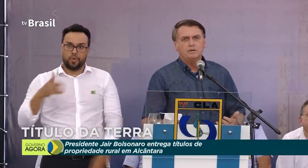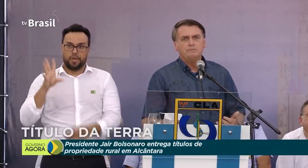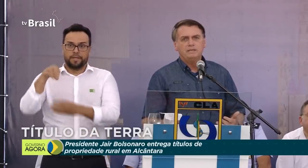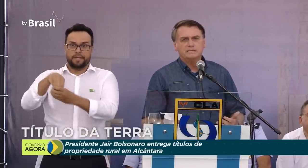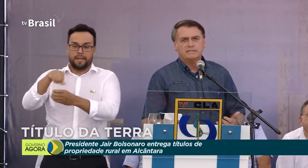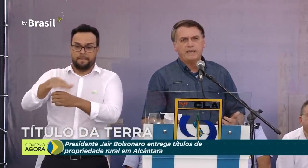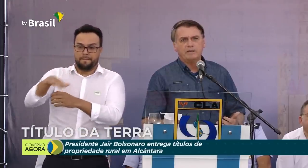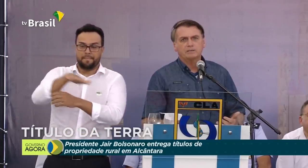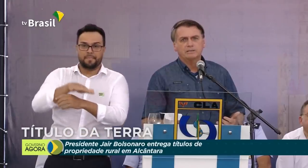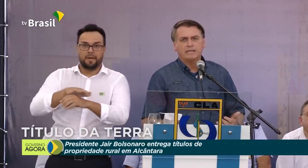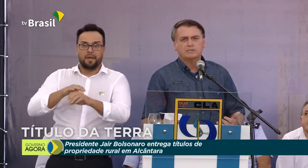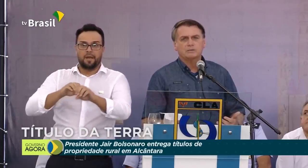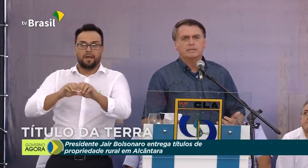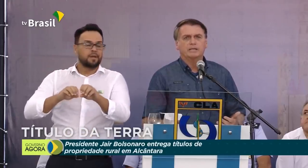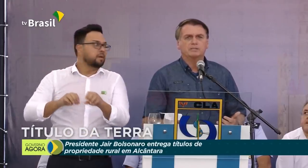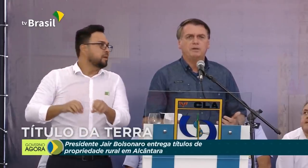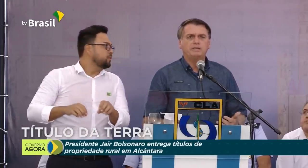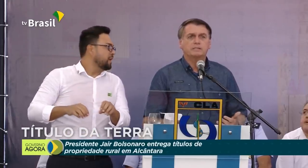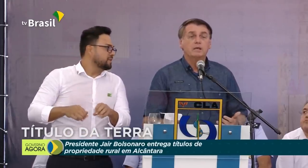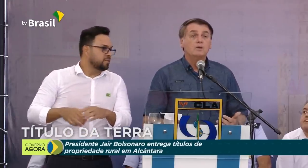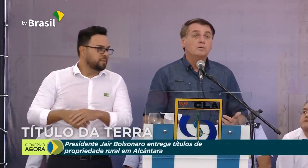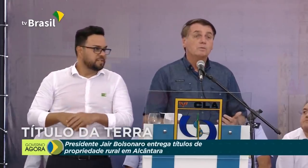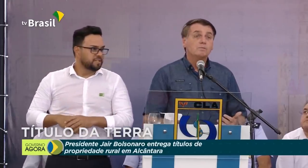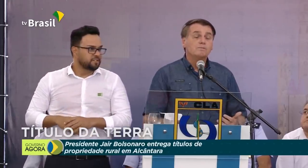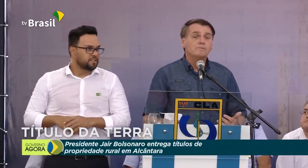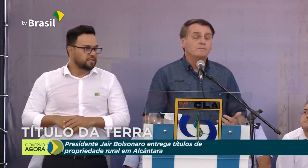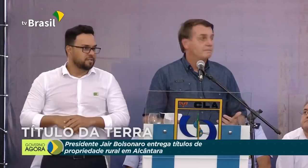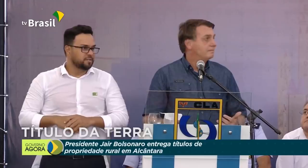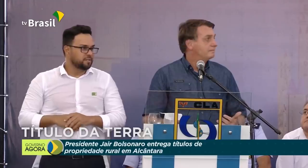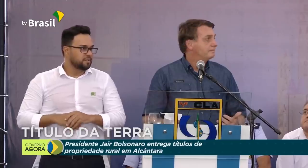no Ministério das Comunicações?